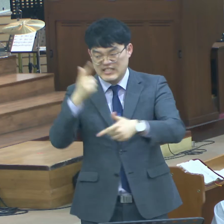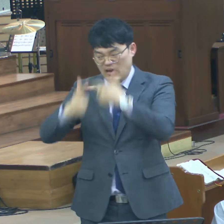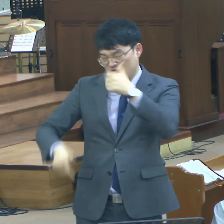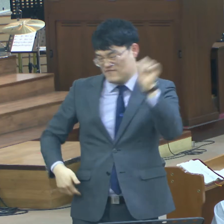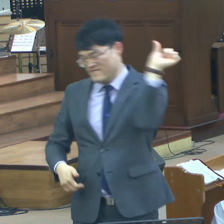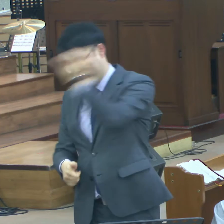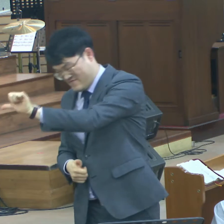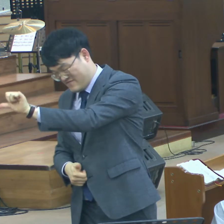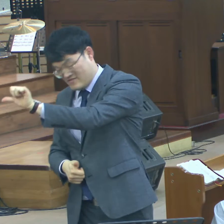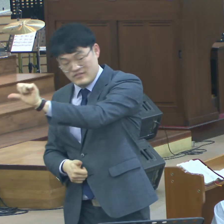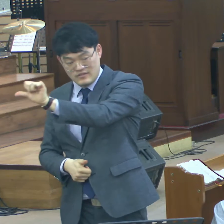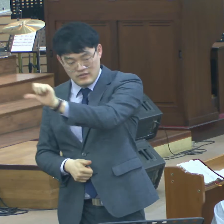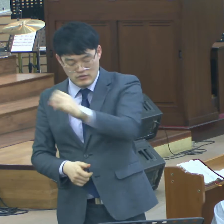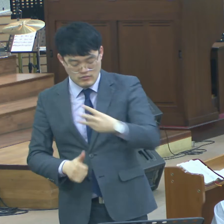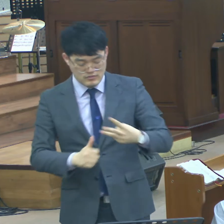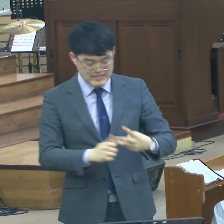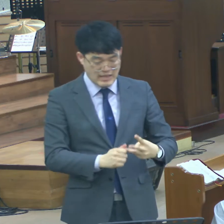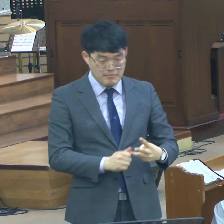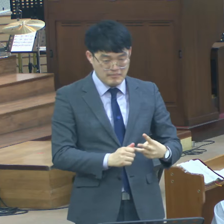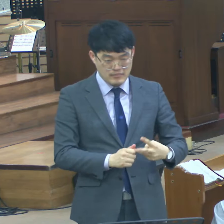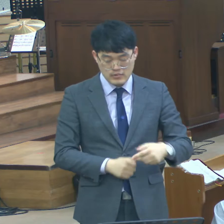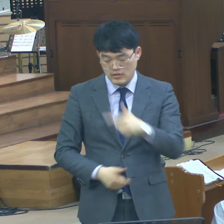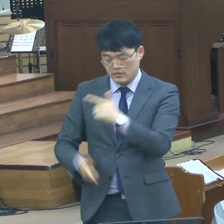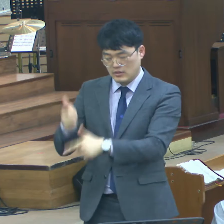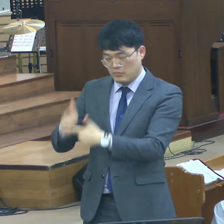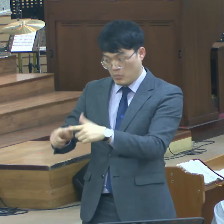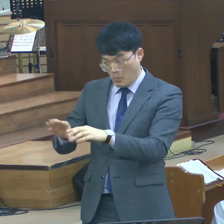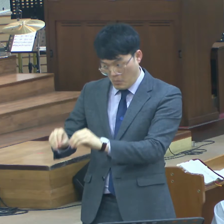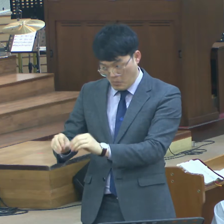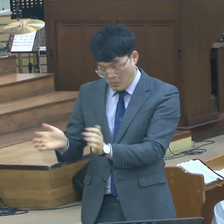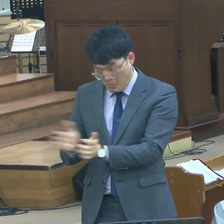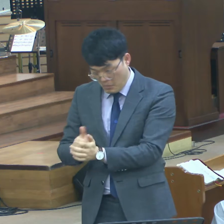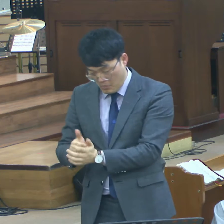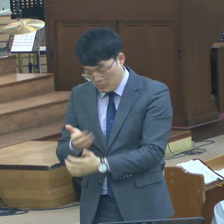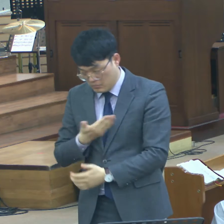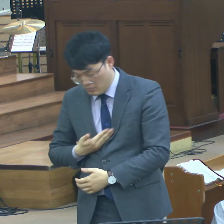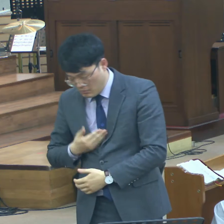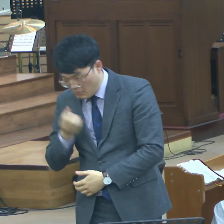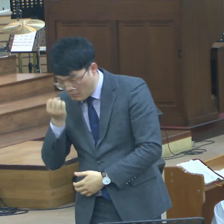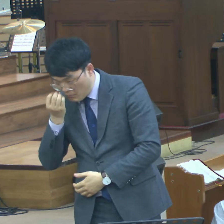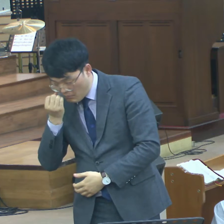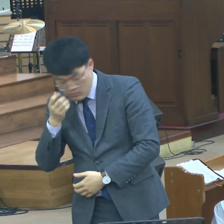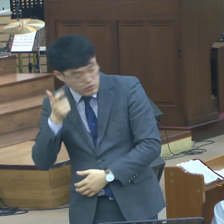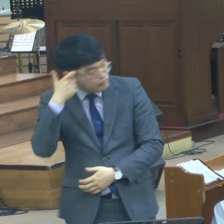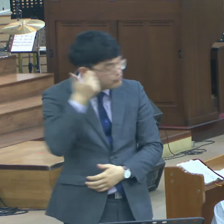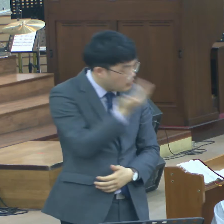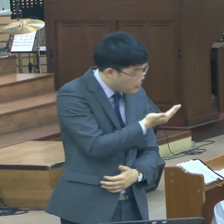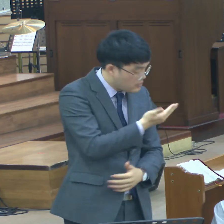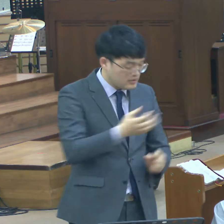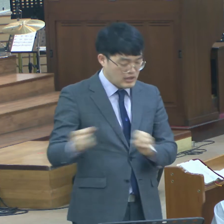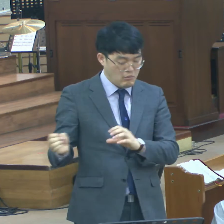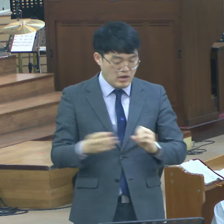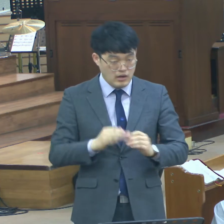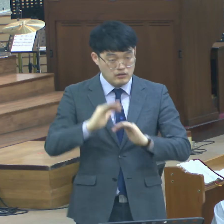뒷부분에 무화과가 나무가 마르게 된 그 모습을 보면서 제자들이 질문하니까 대답하시는